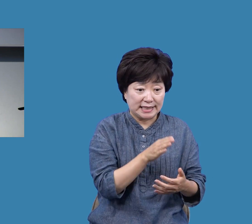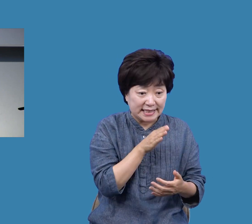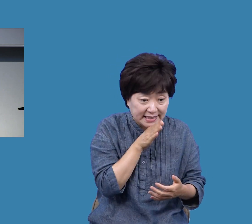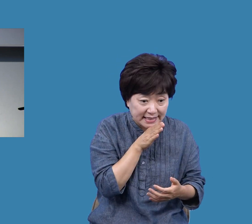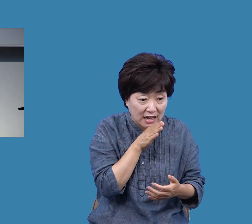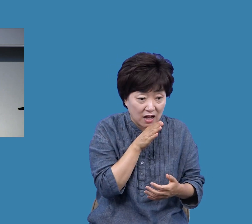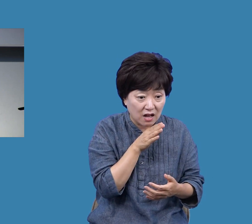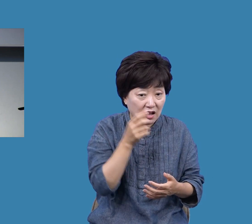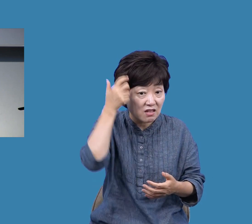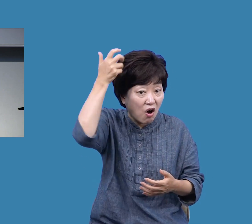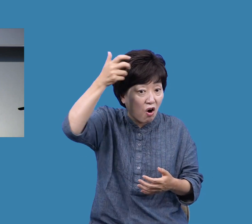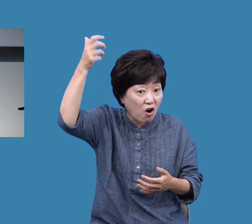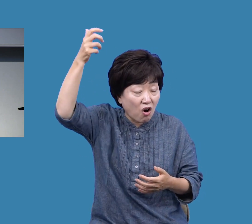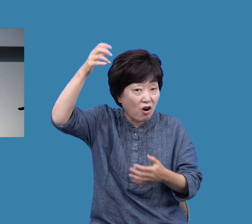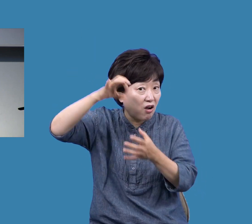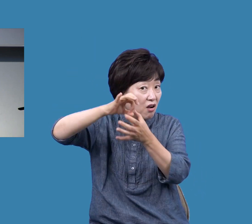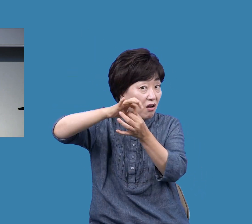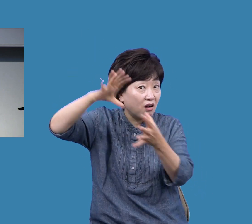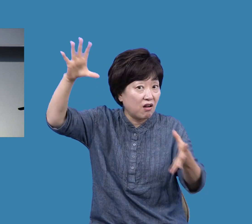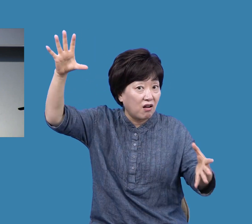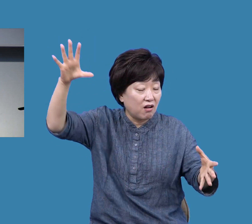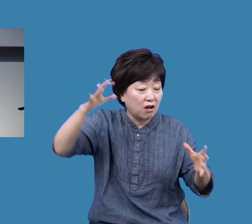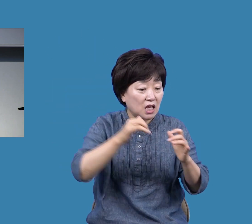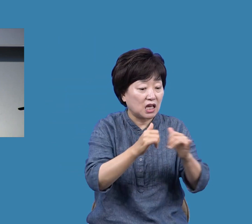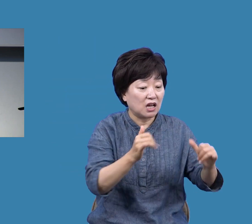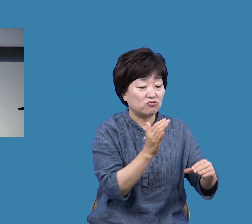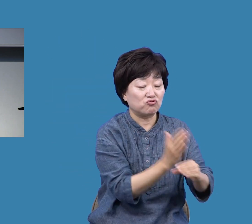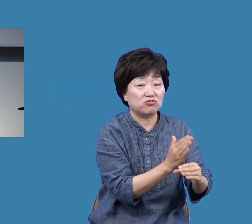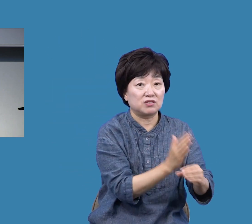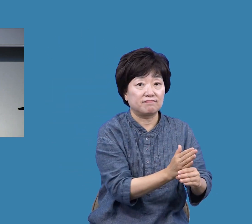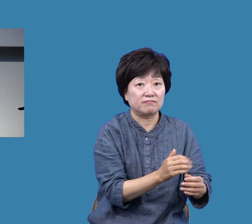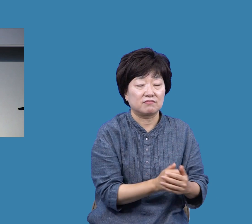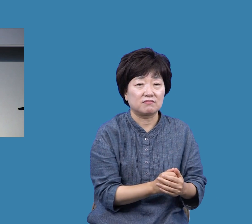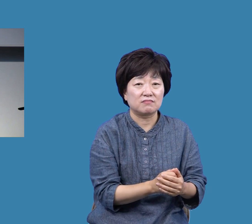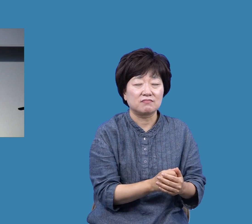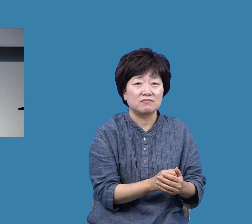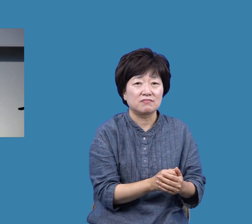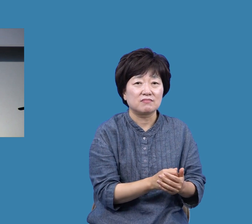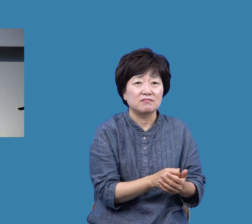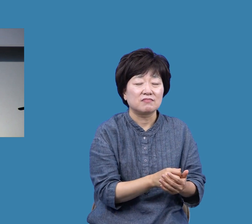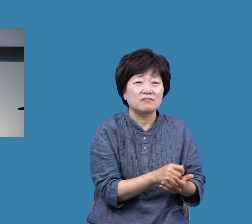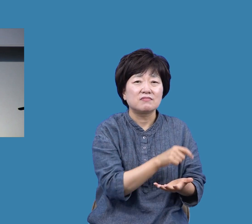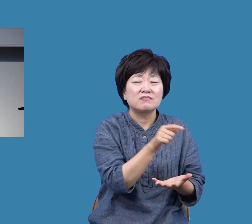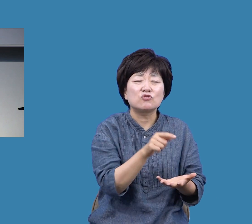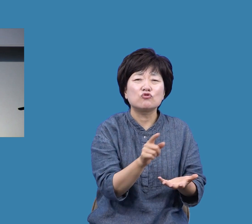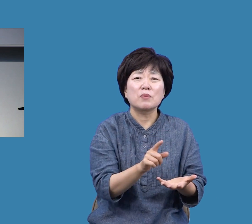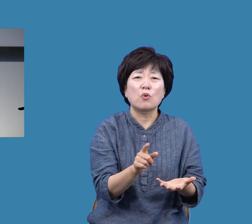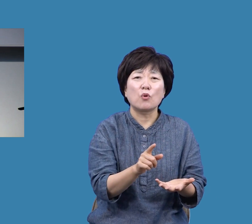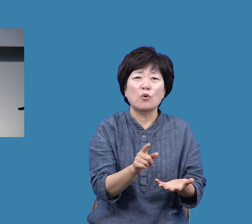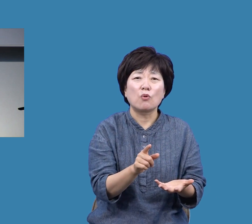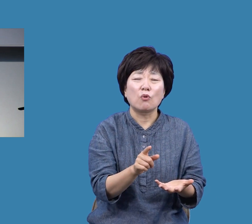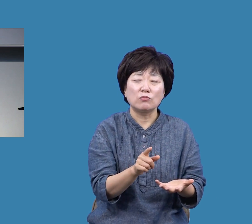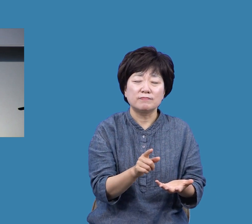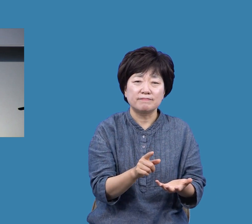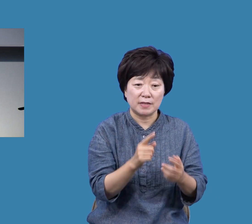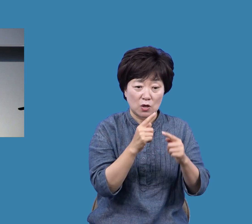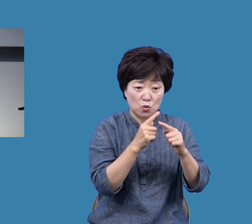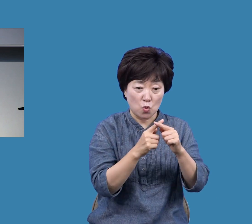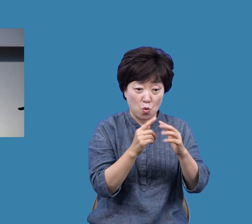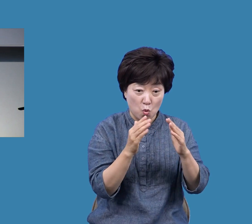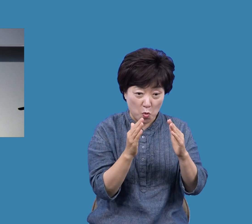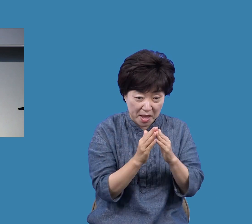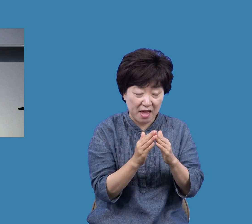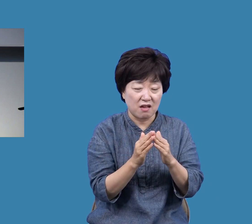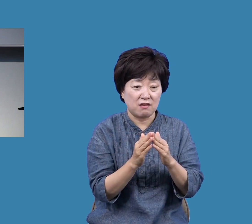영적인 공동체가 아니야. 그냥 인본주의야. 그 대표적인 게 뭐예요? 그래도 교회가 어떻게 사람을 쫓아내?